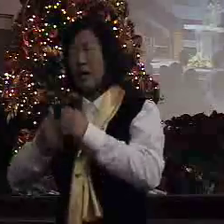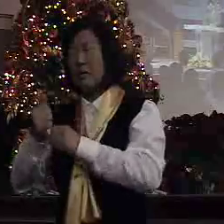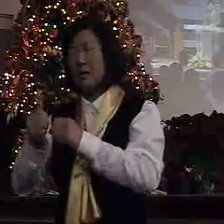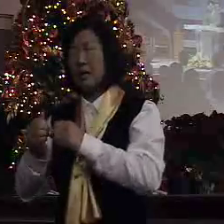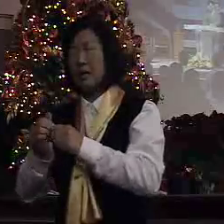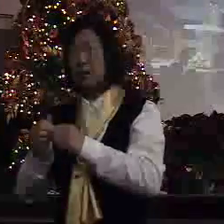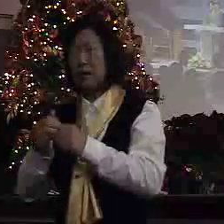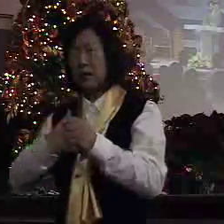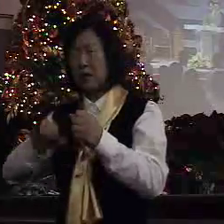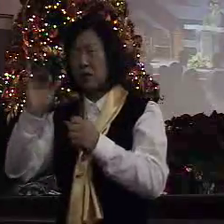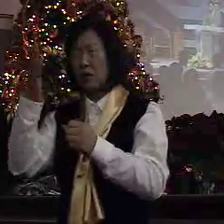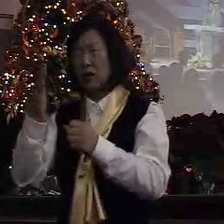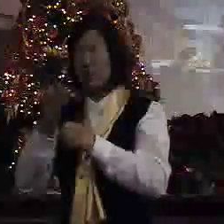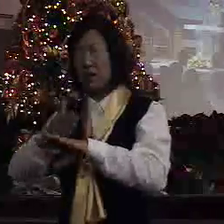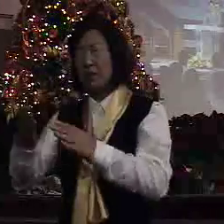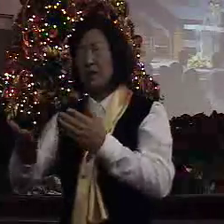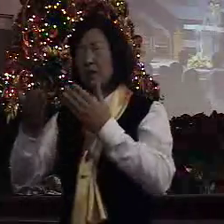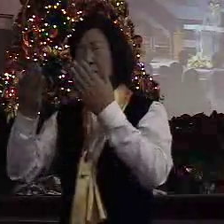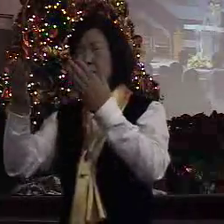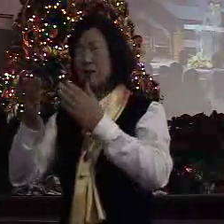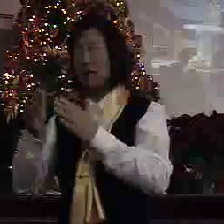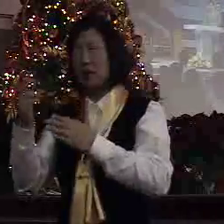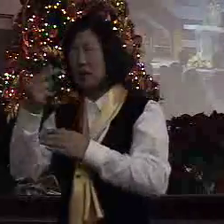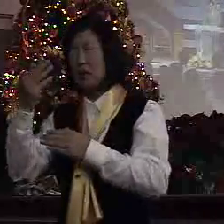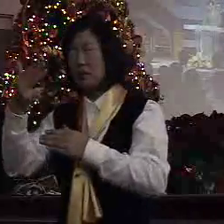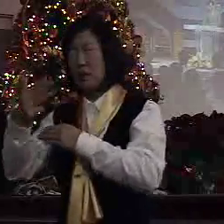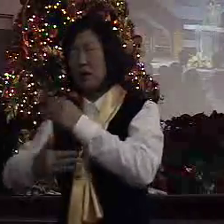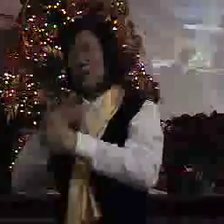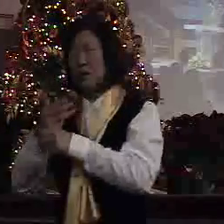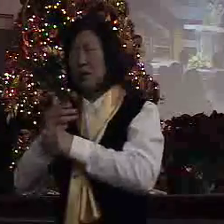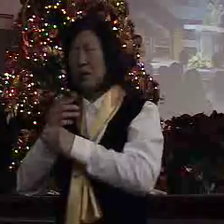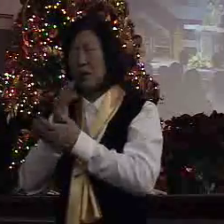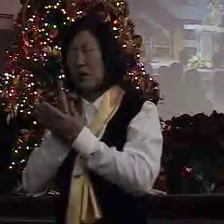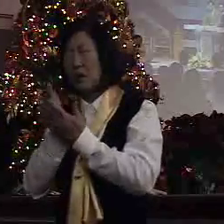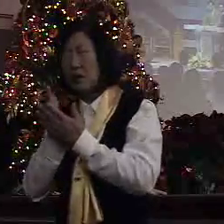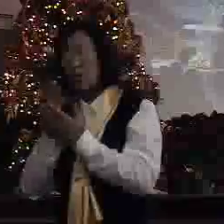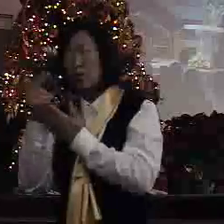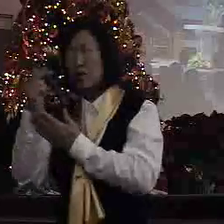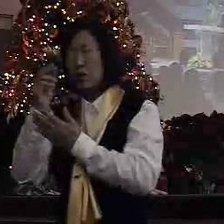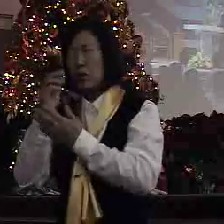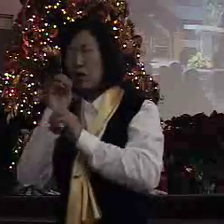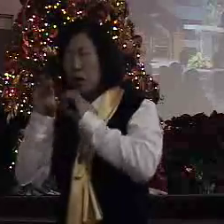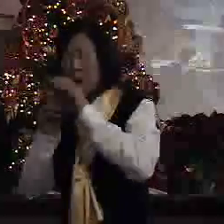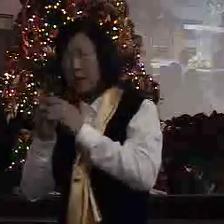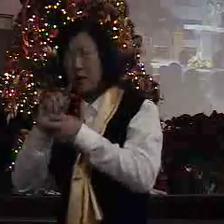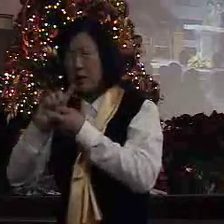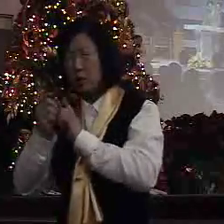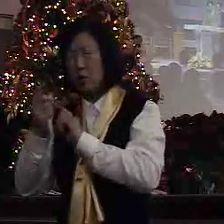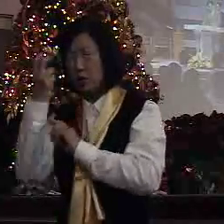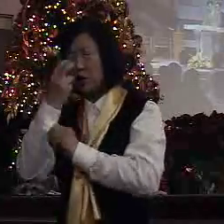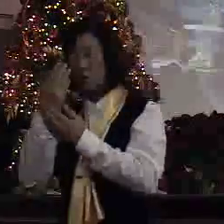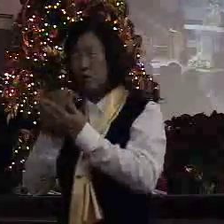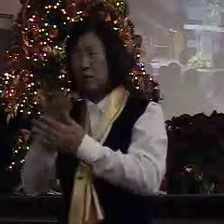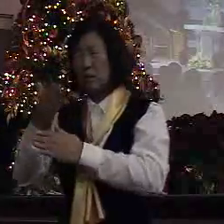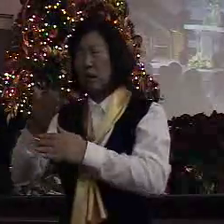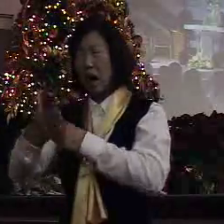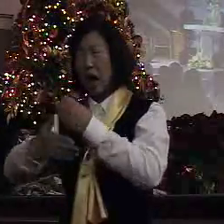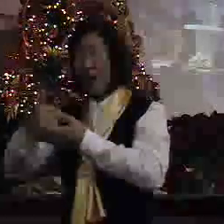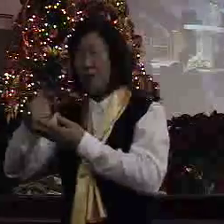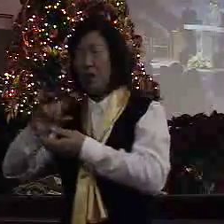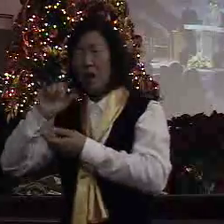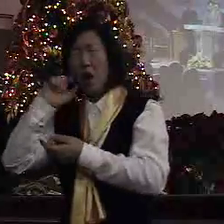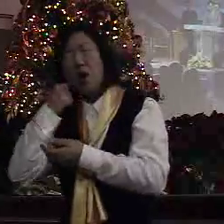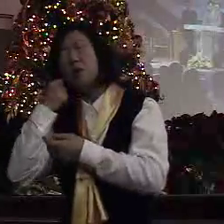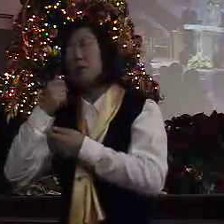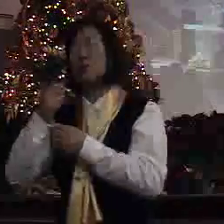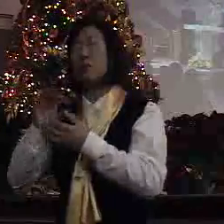사랑받은 자녀된 것을 감사드립니다. 2008년의 여러 어려움, 죽을 고비 가운데서도 지켜주신 하나님, 어려움을 통해